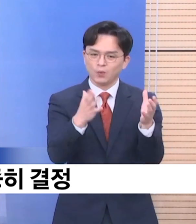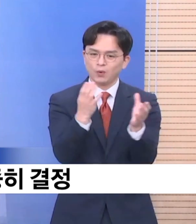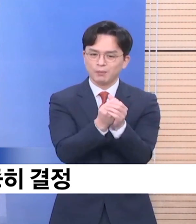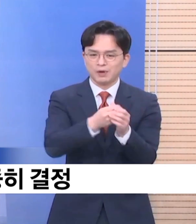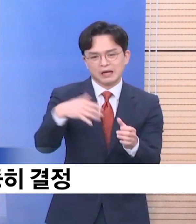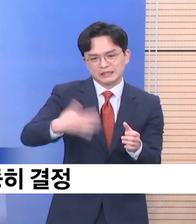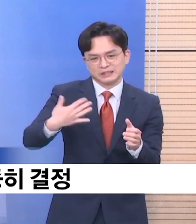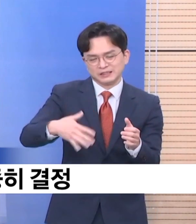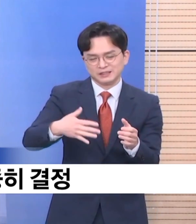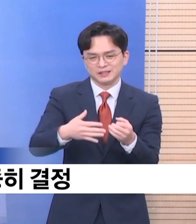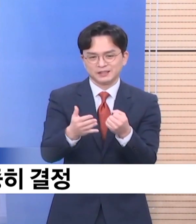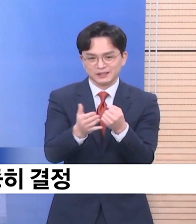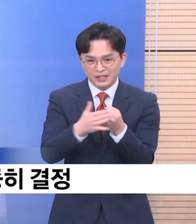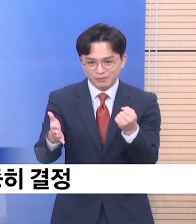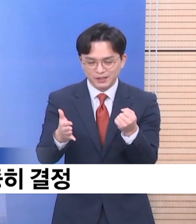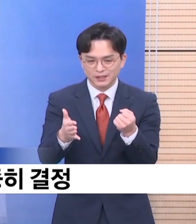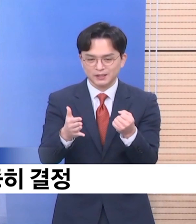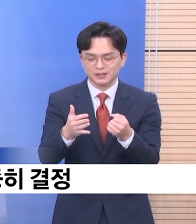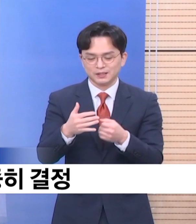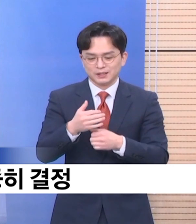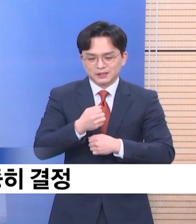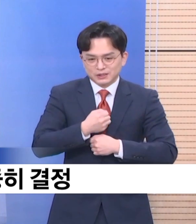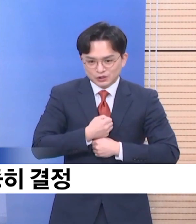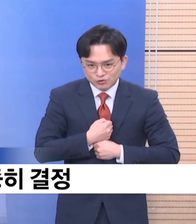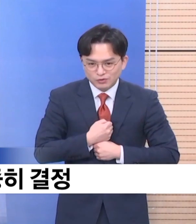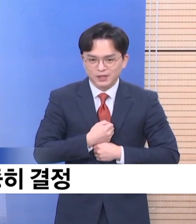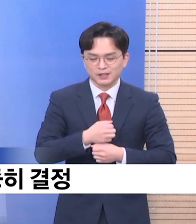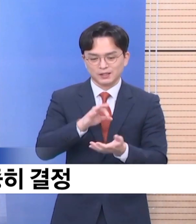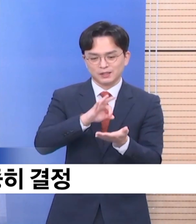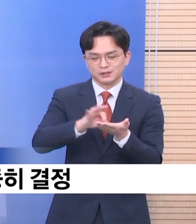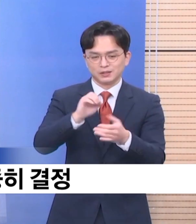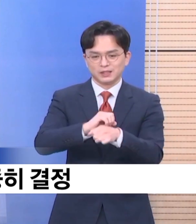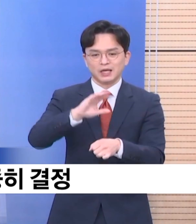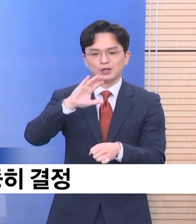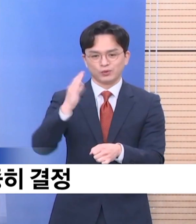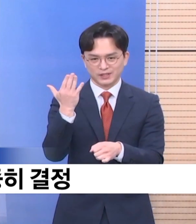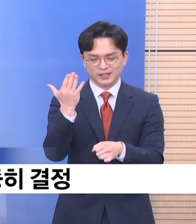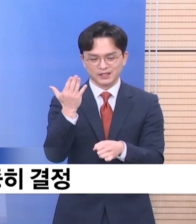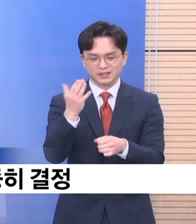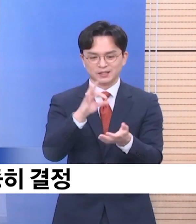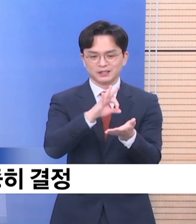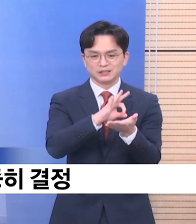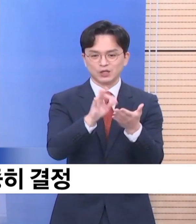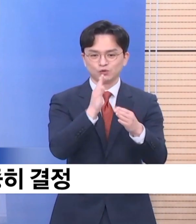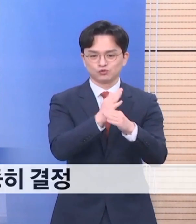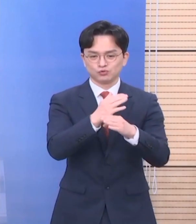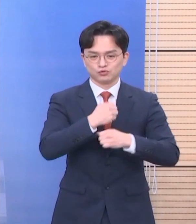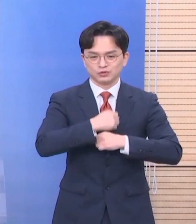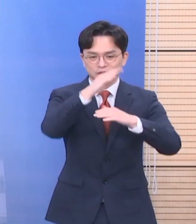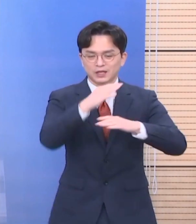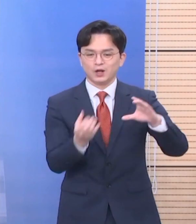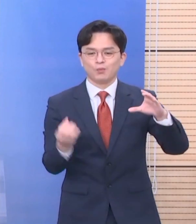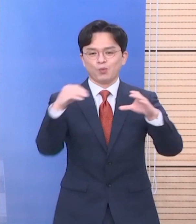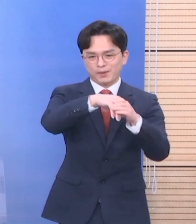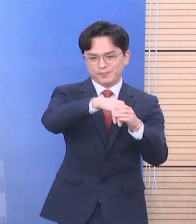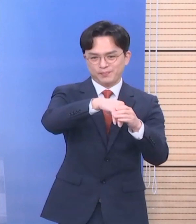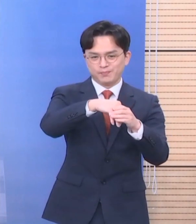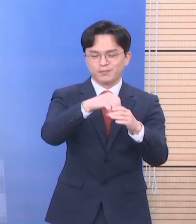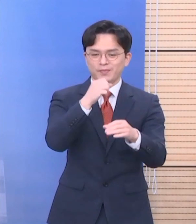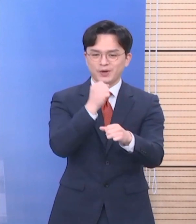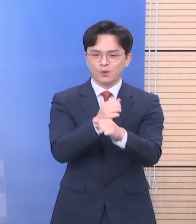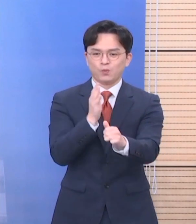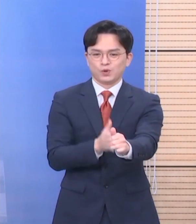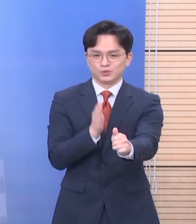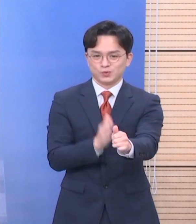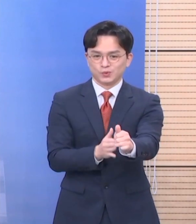신중하게 결정에 한다라고 반영함으로써 추후 미국 등의 임상시험 결과 분석